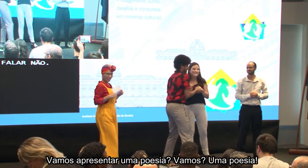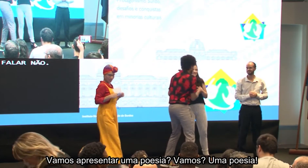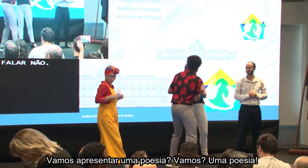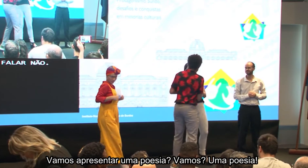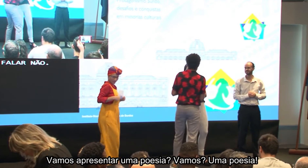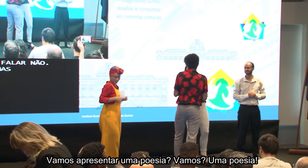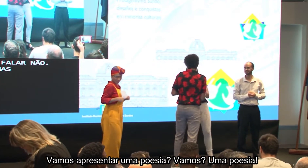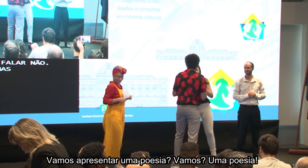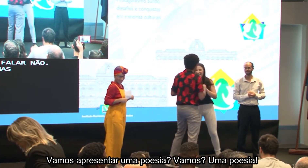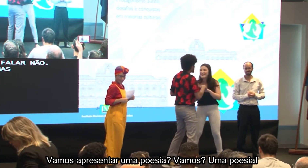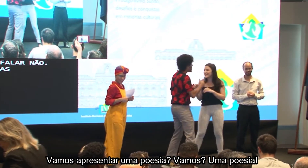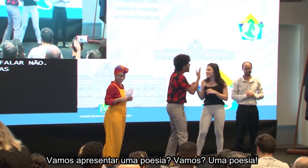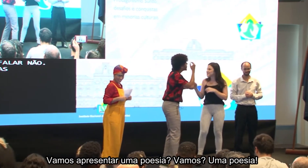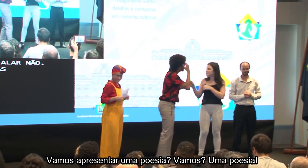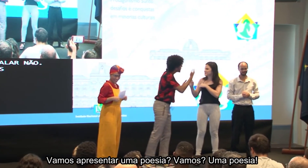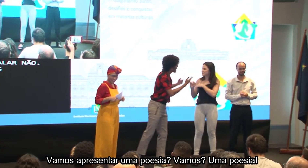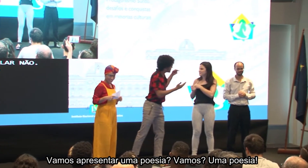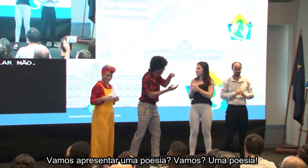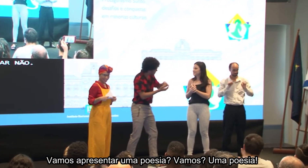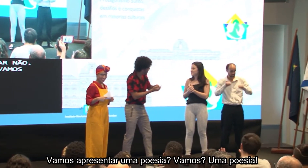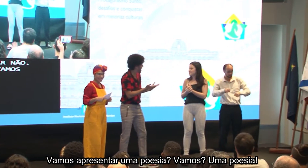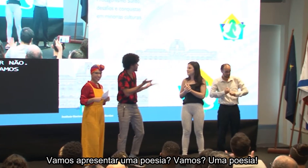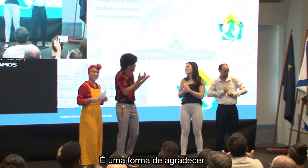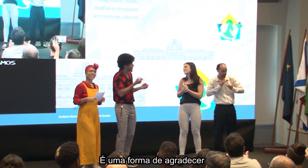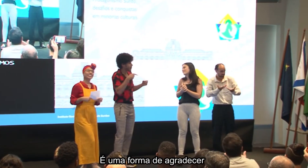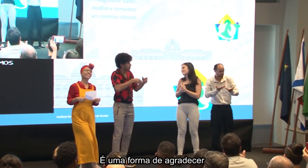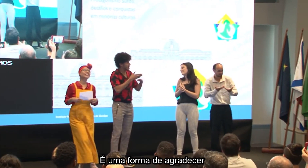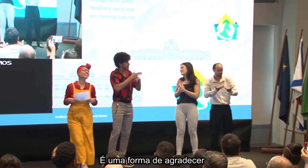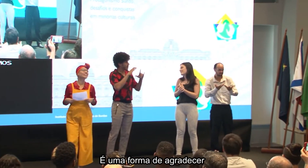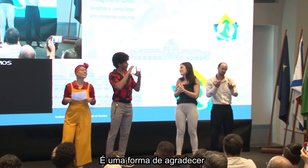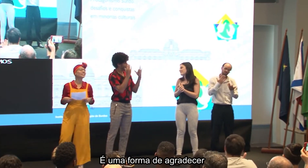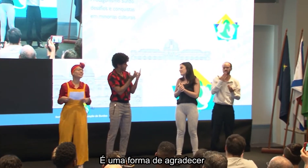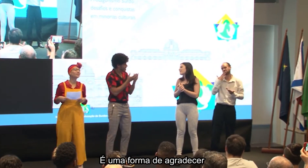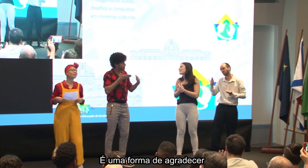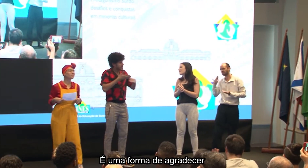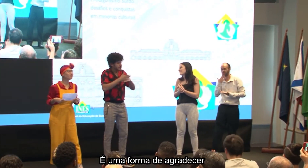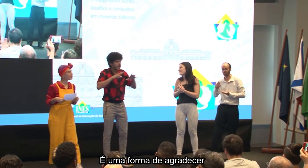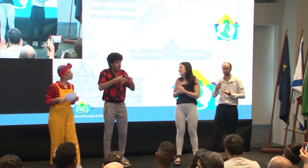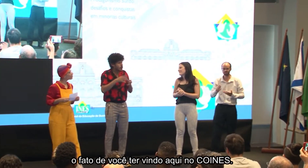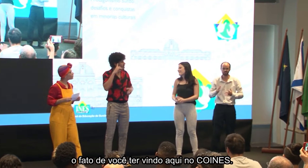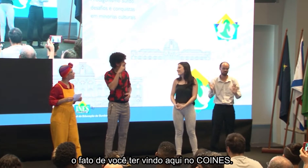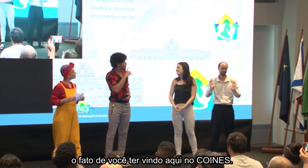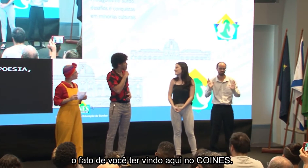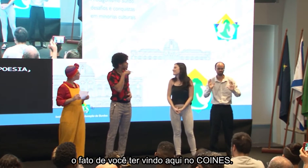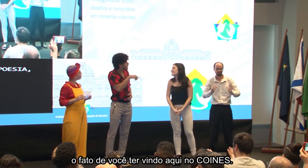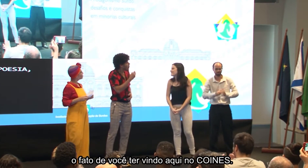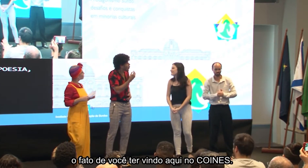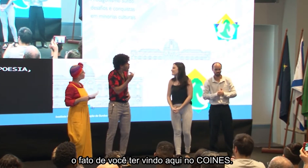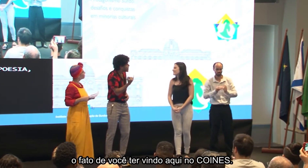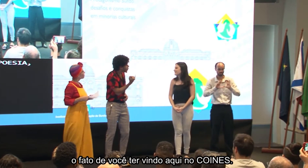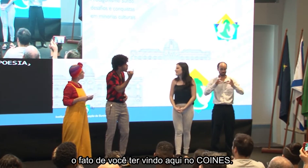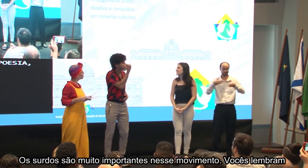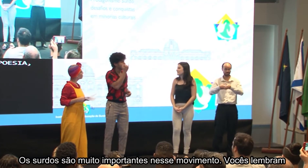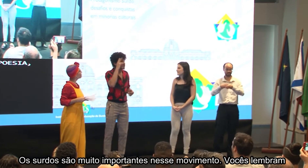Ah, a Vou gente apresentar. apresenta uma poesia, vamos. Vamos ver uma poesia. É uma forma de agradecer o fato de você ter vindo aqui no Coaines. Os surdos